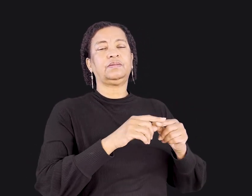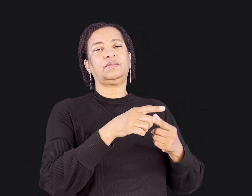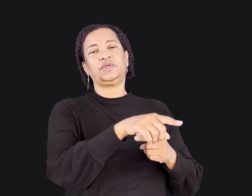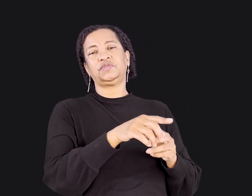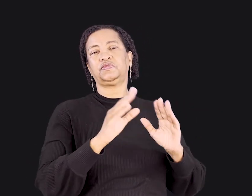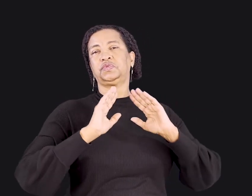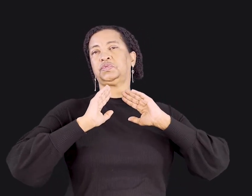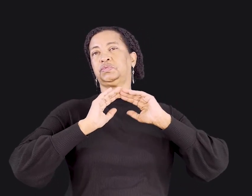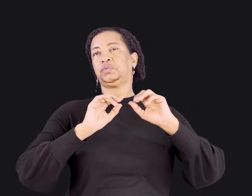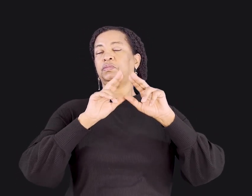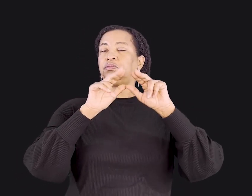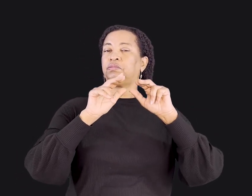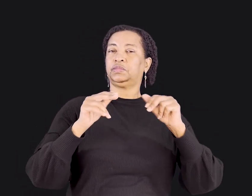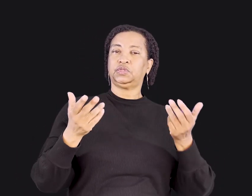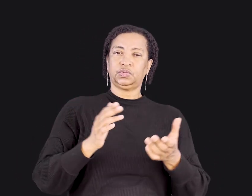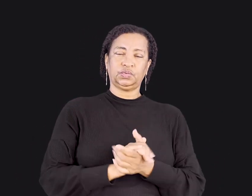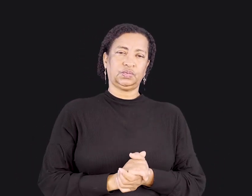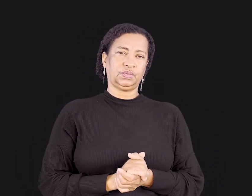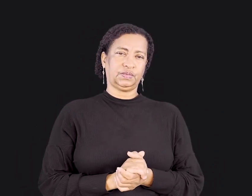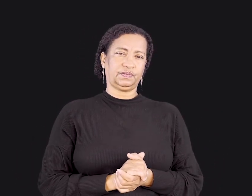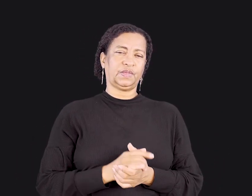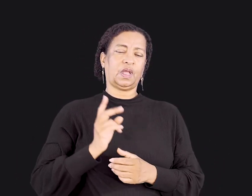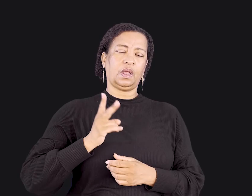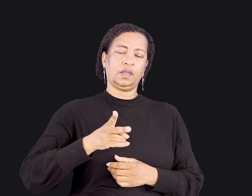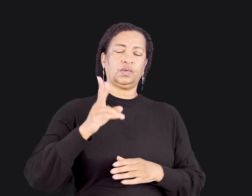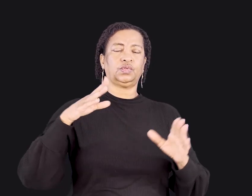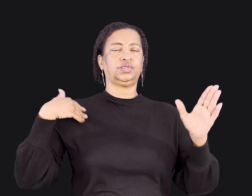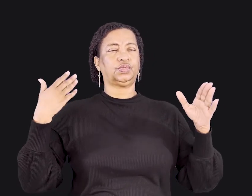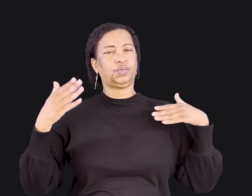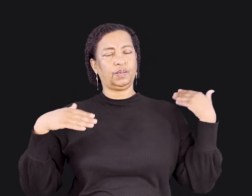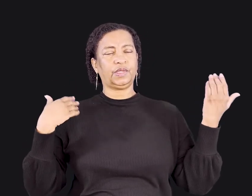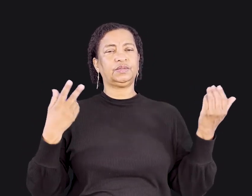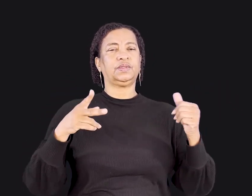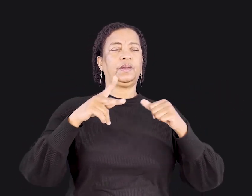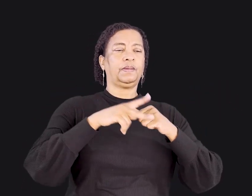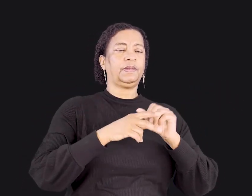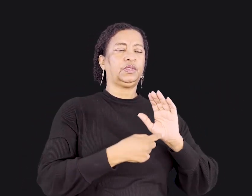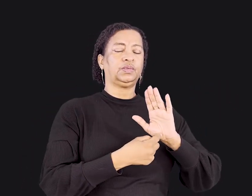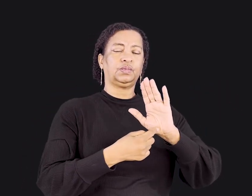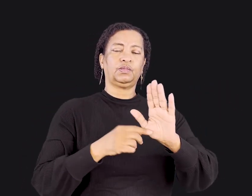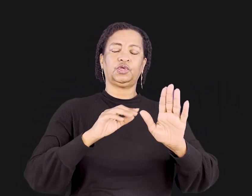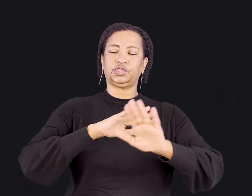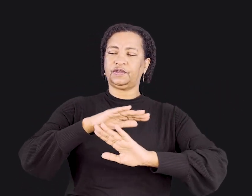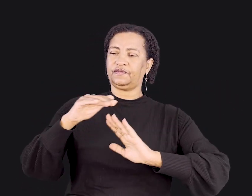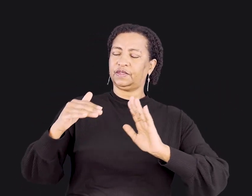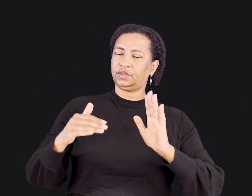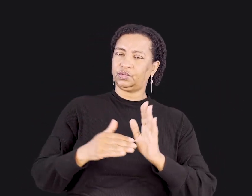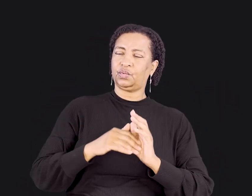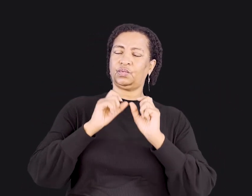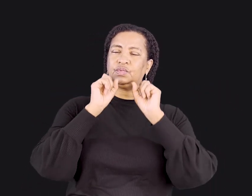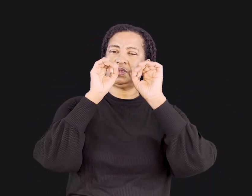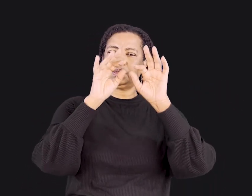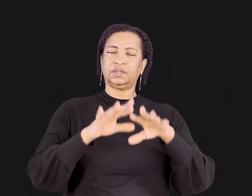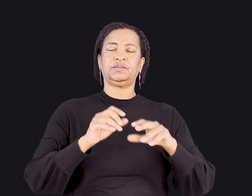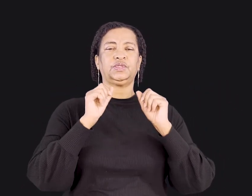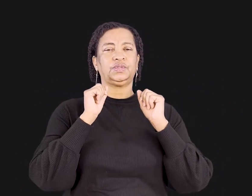nunca pediu. E o passeio continuou enquanto São Pedro mostrava ao pastor todas as bênçãos que poderiam ter